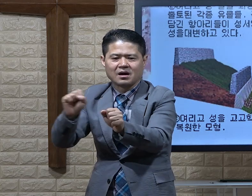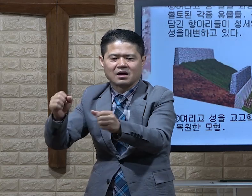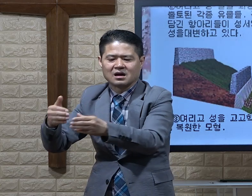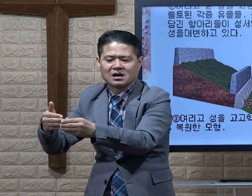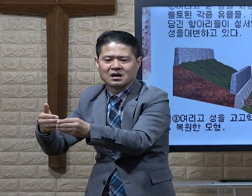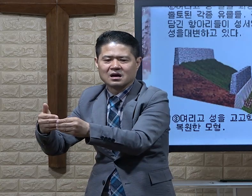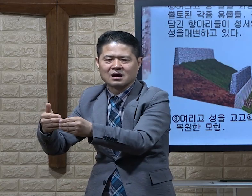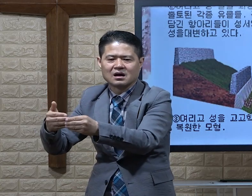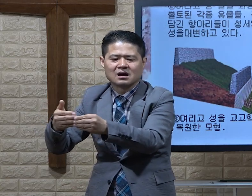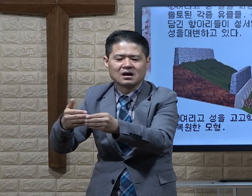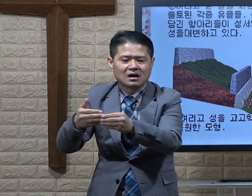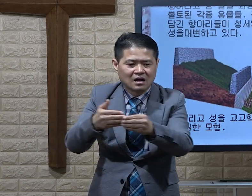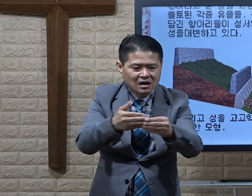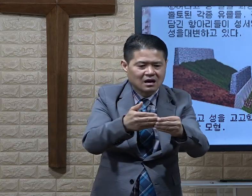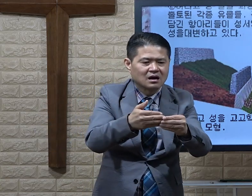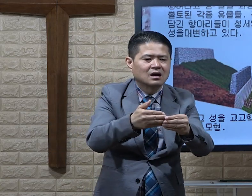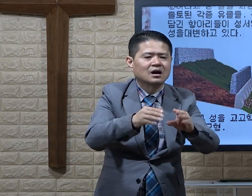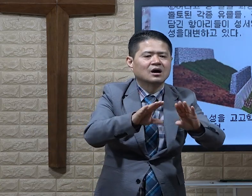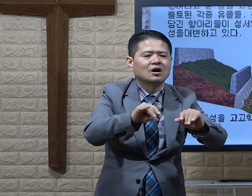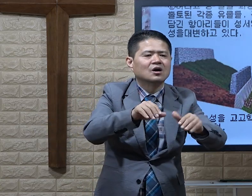사람들을 출애굽시켜야겠다.